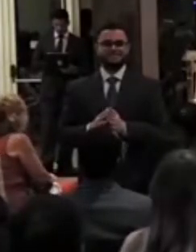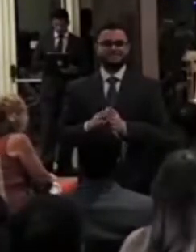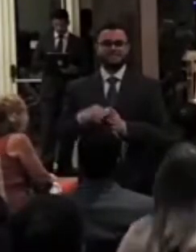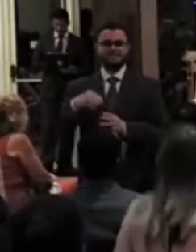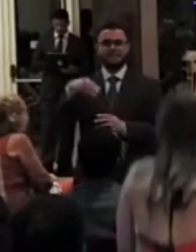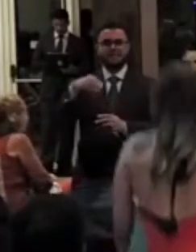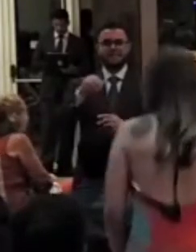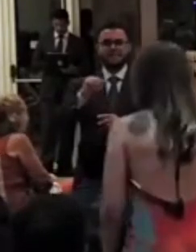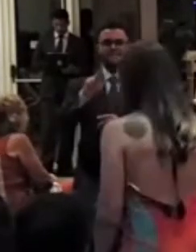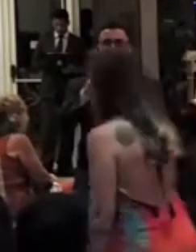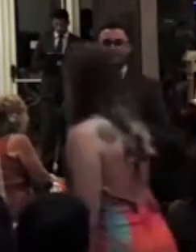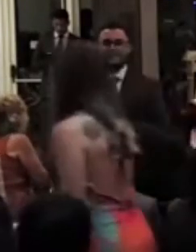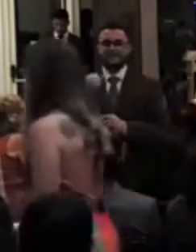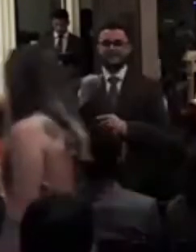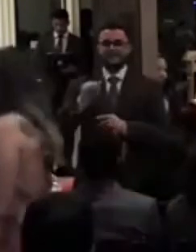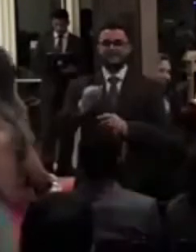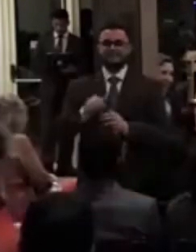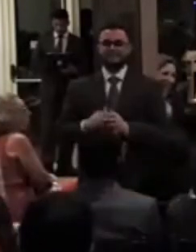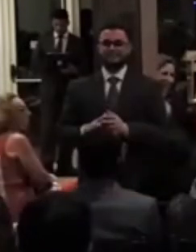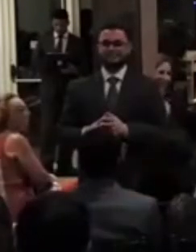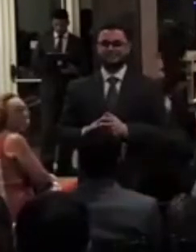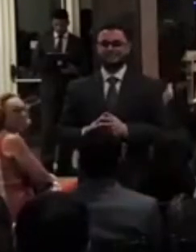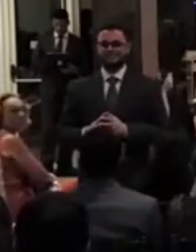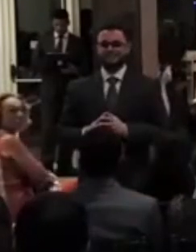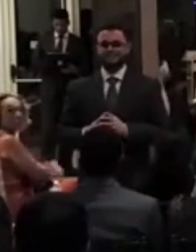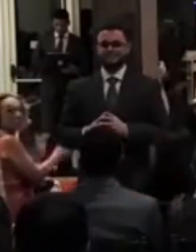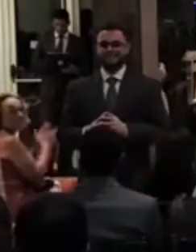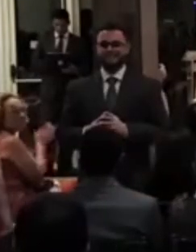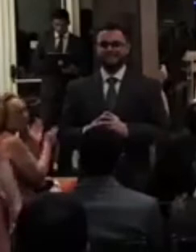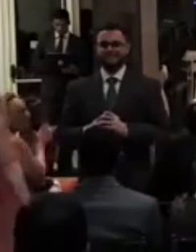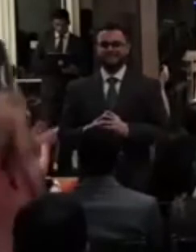Marina de Poupa Univaz.